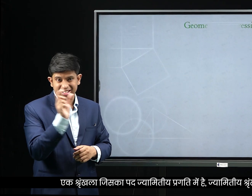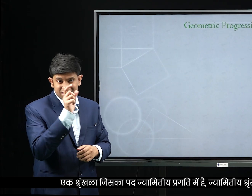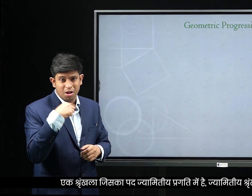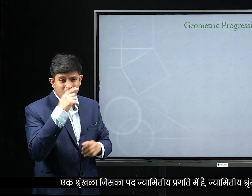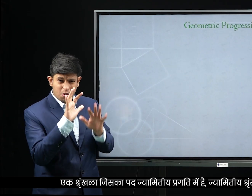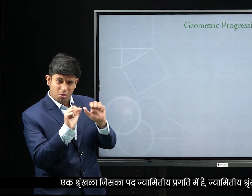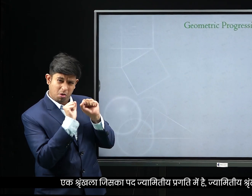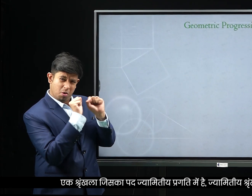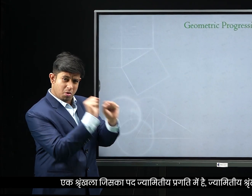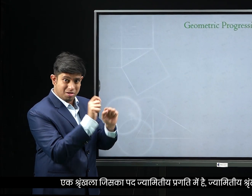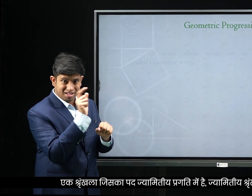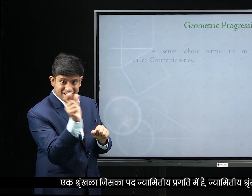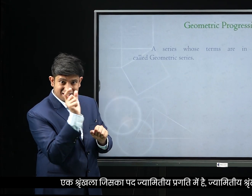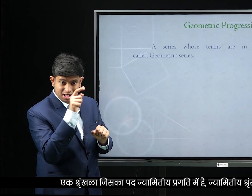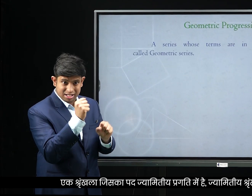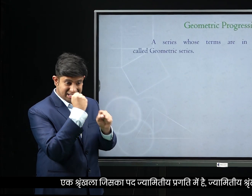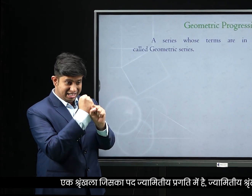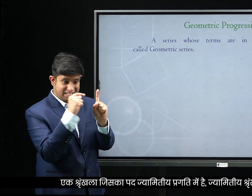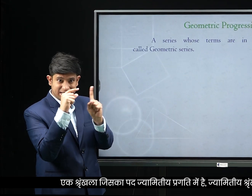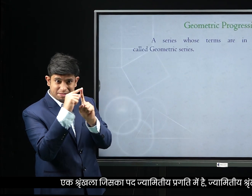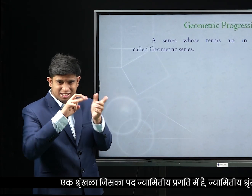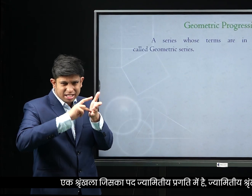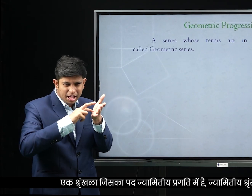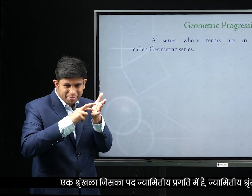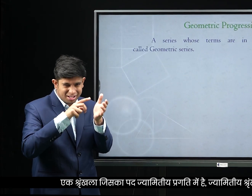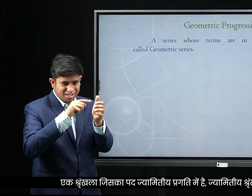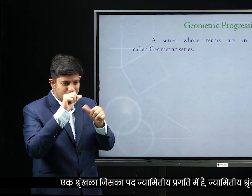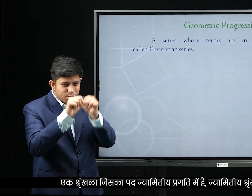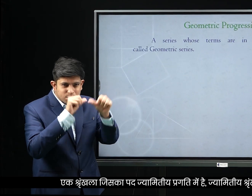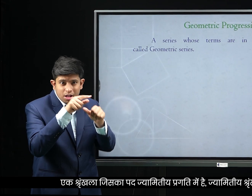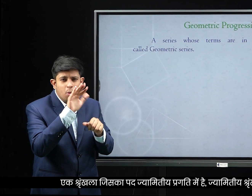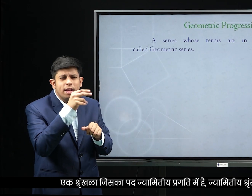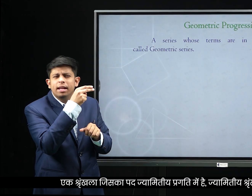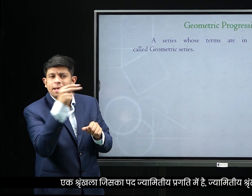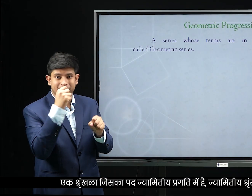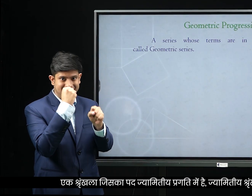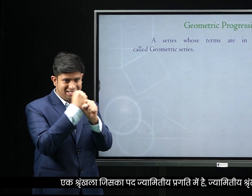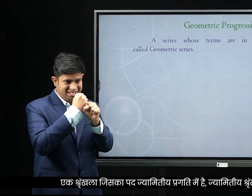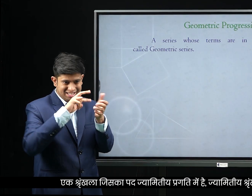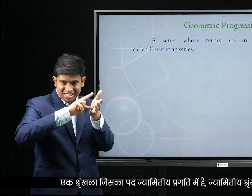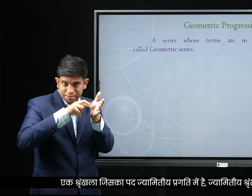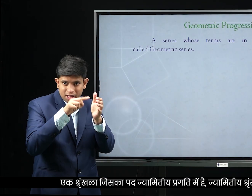एक श्रृंखला जिसका पद ज्यामितीय प्रगति में है ज्यामितीय श्रृंखला कहलाती है।